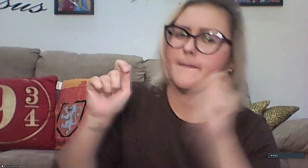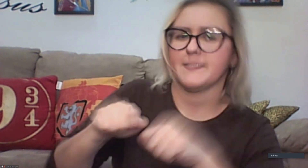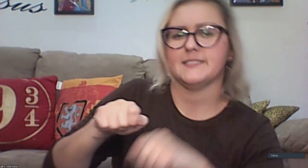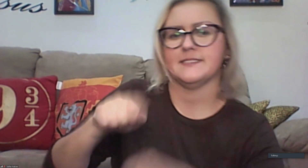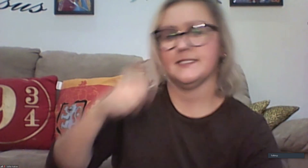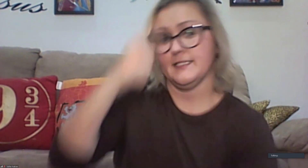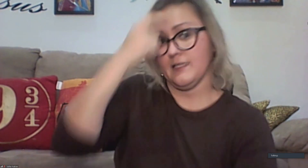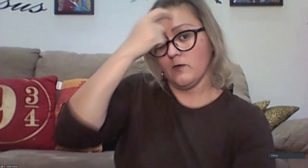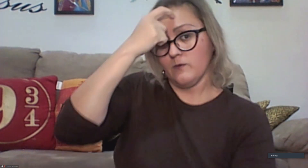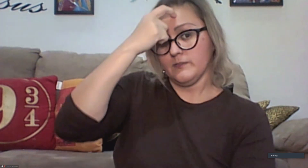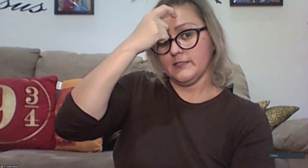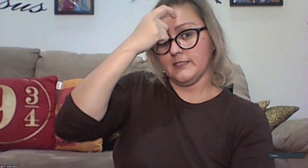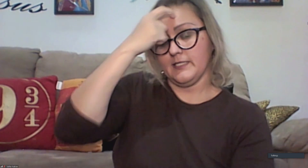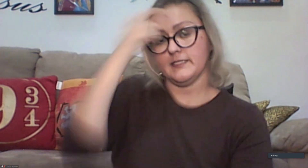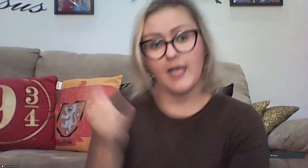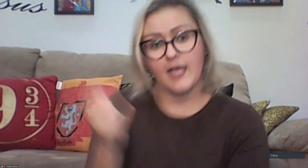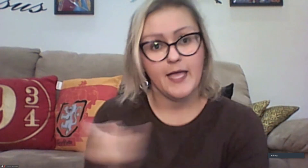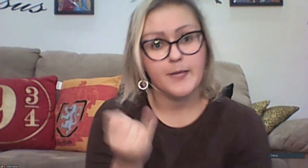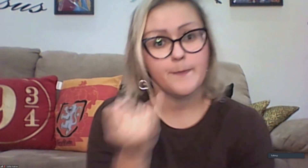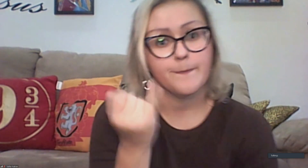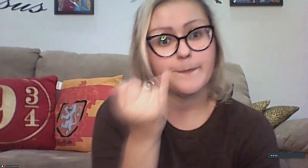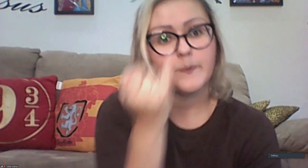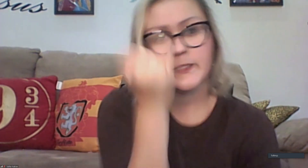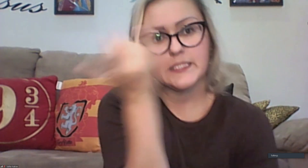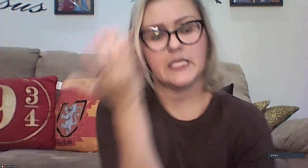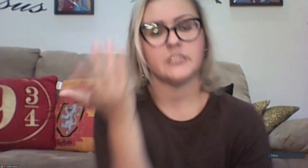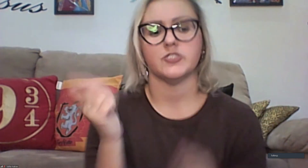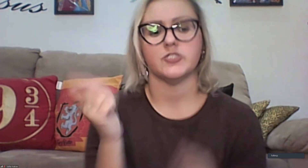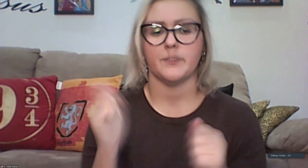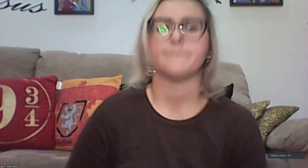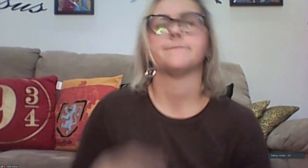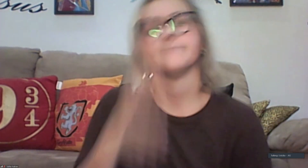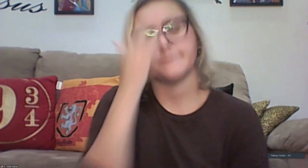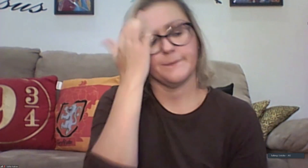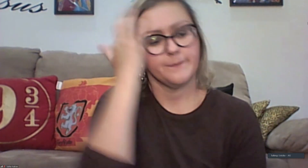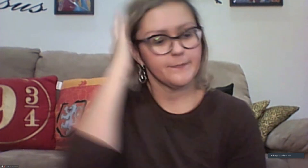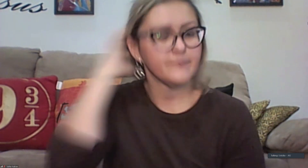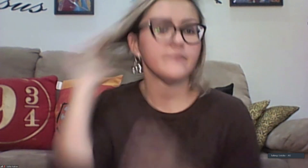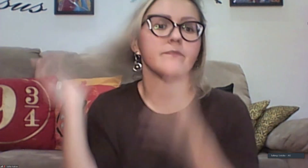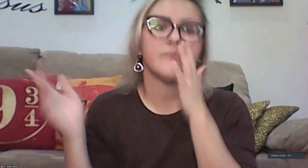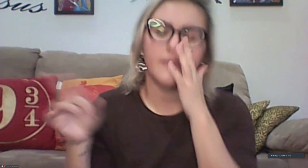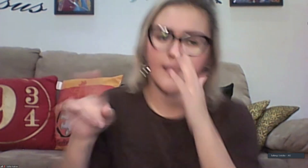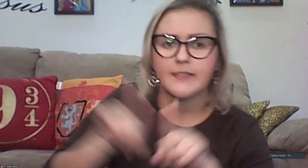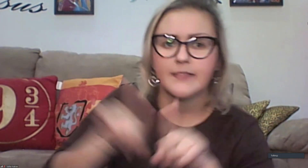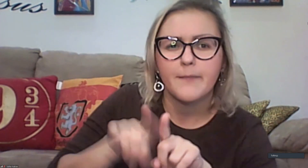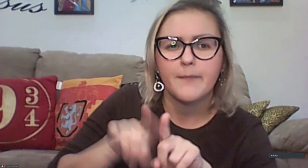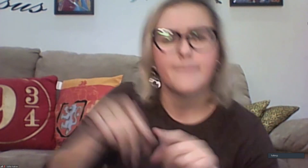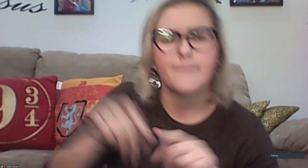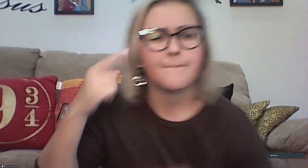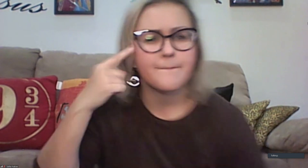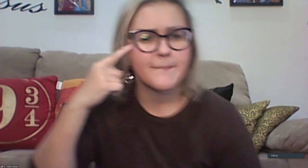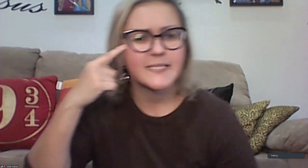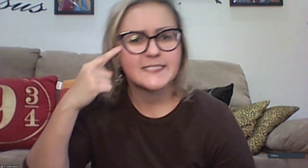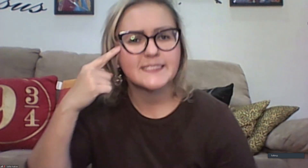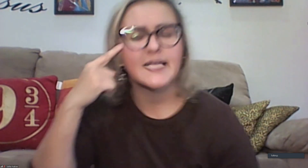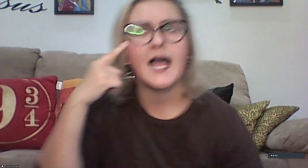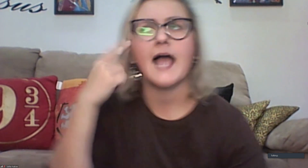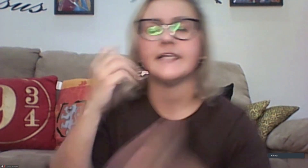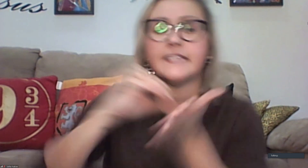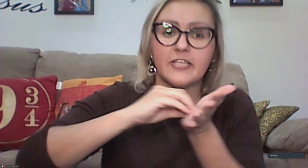esse ensino. O professor precisa ter a consciência da importância de um ensino correto para o surdo.